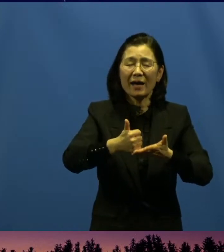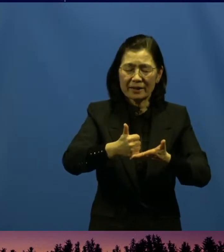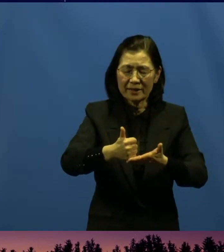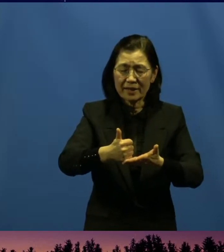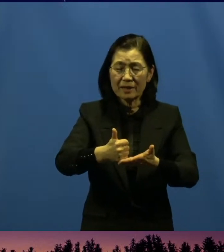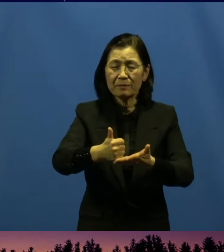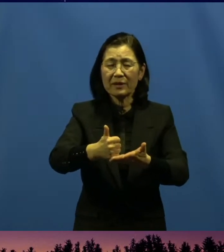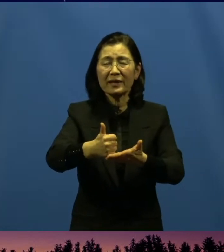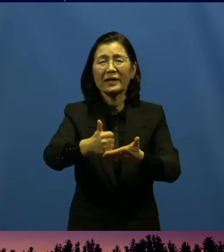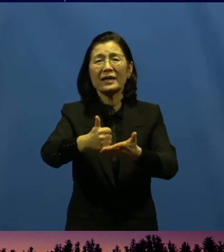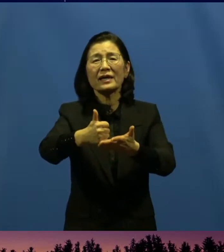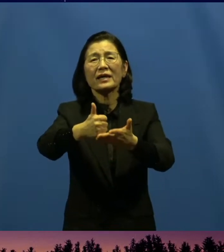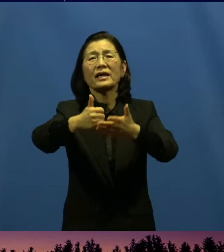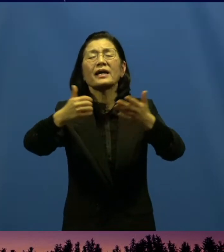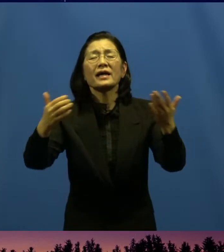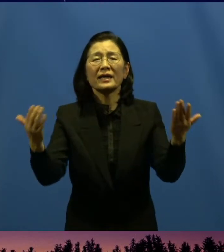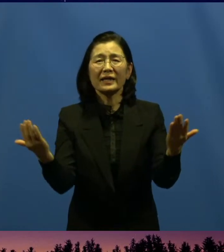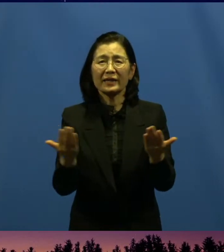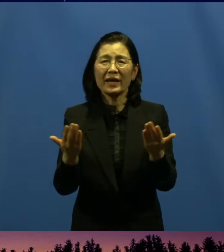하나님이